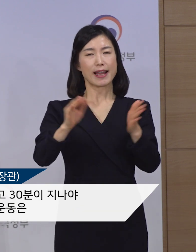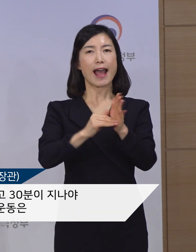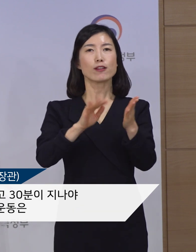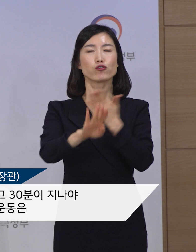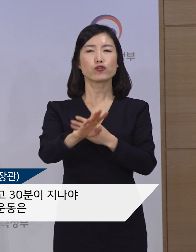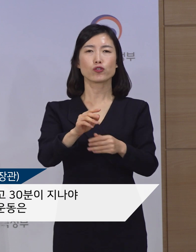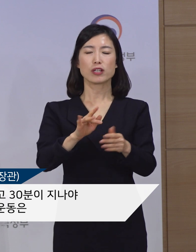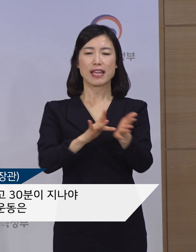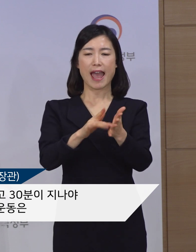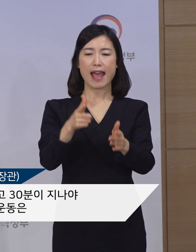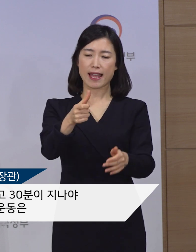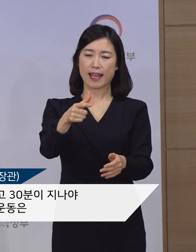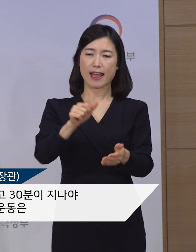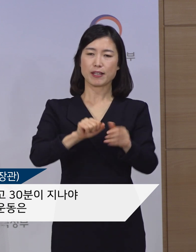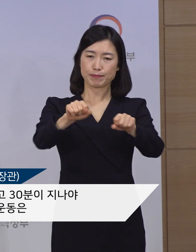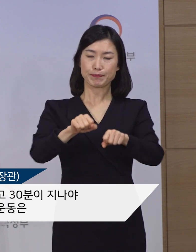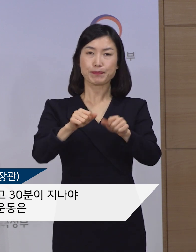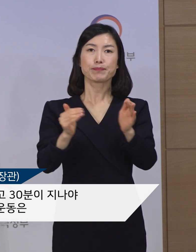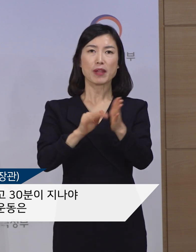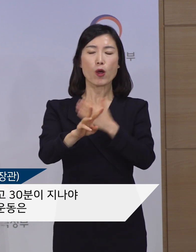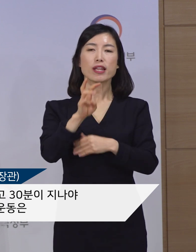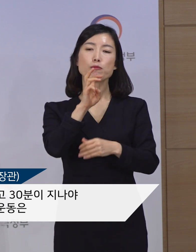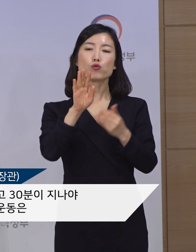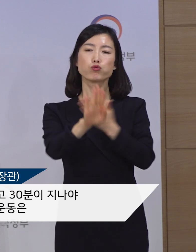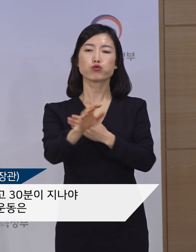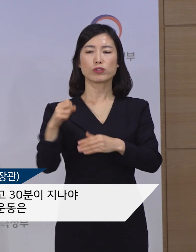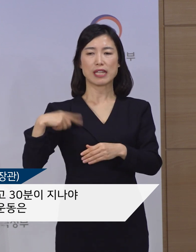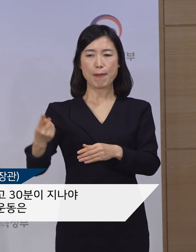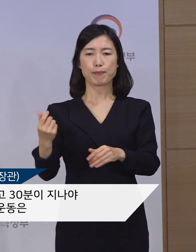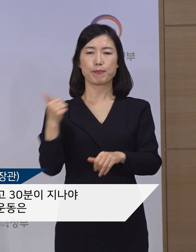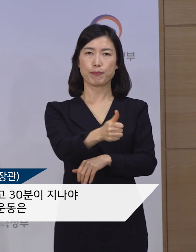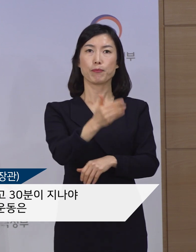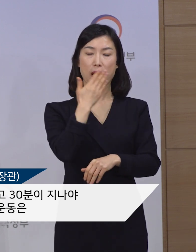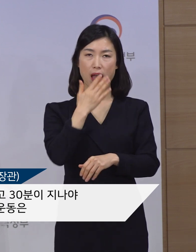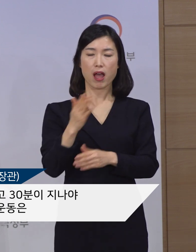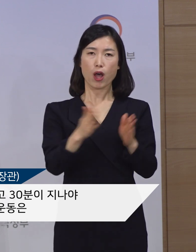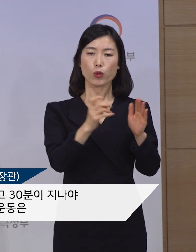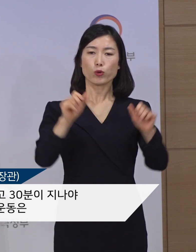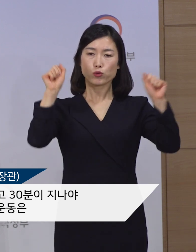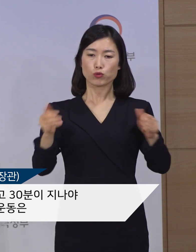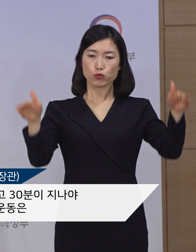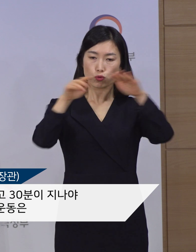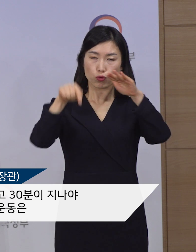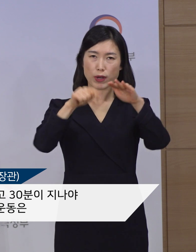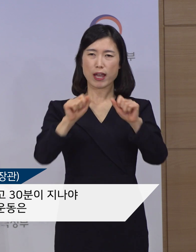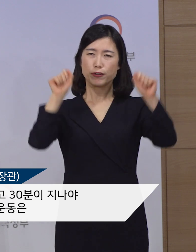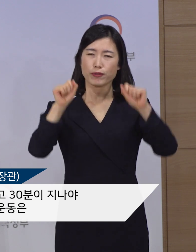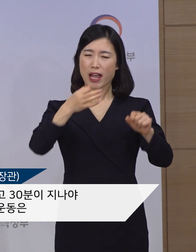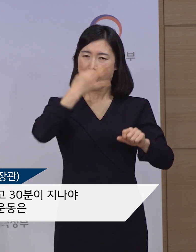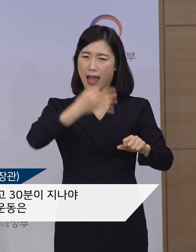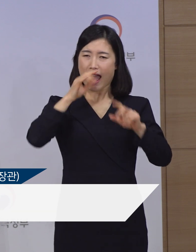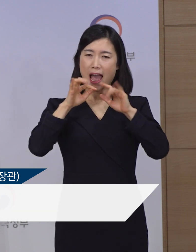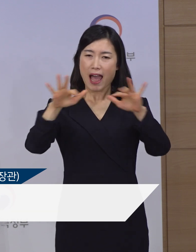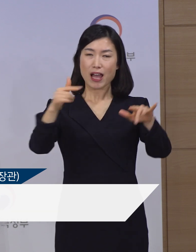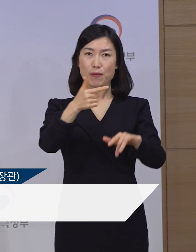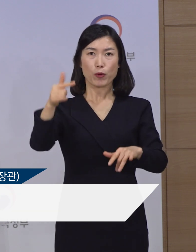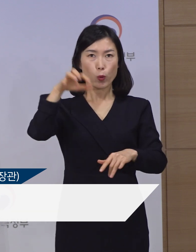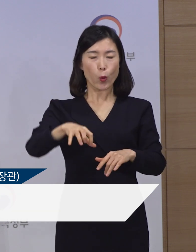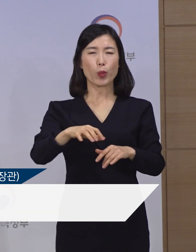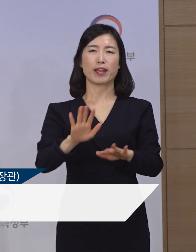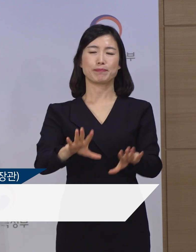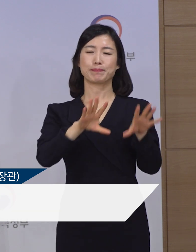이용 후 소독을 실시하고 30분이 지나야 이용할 수 있으며 실내 체육시설 중 격렬한 그룹 운동은